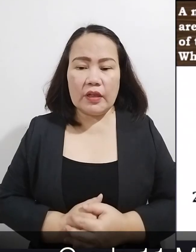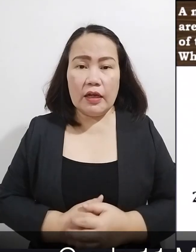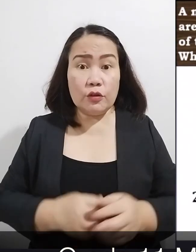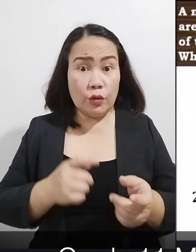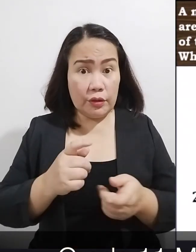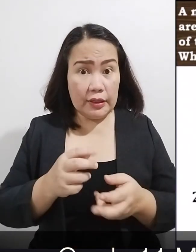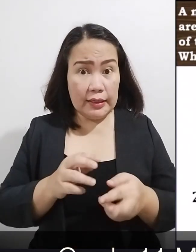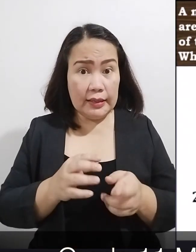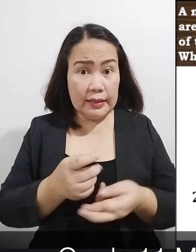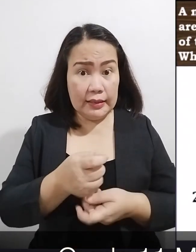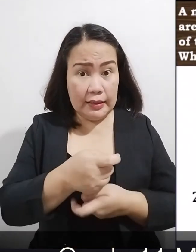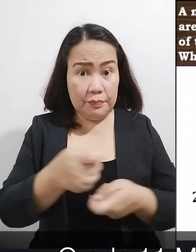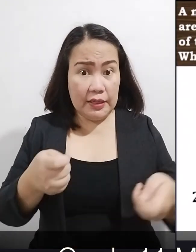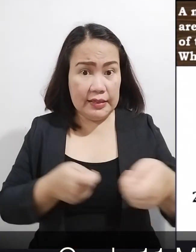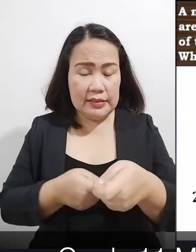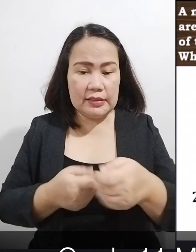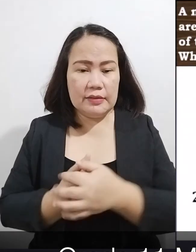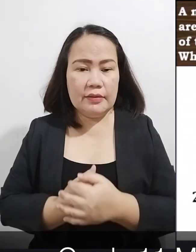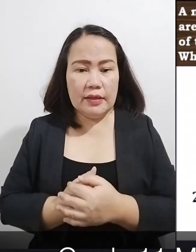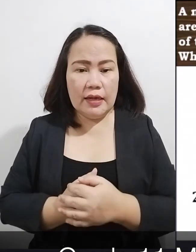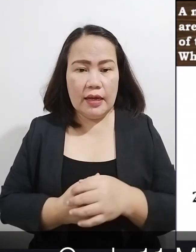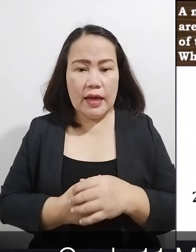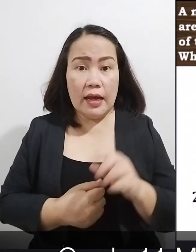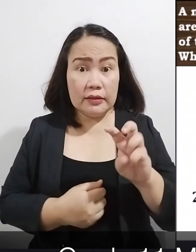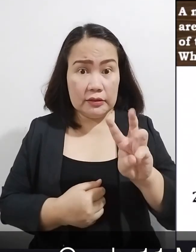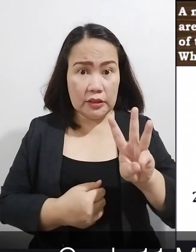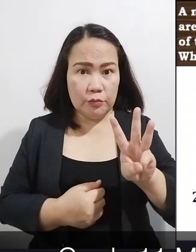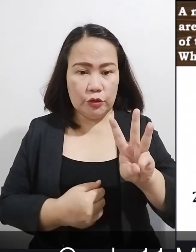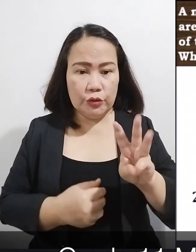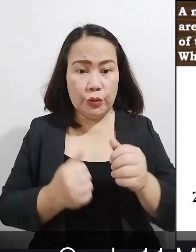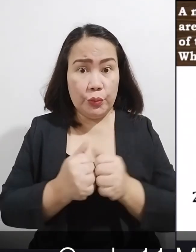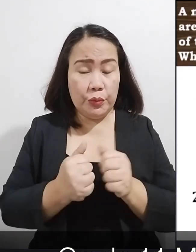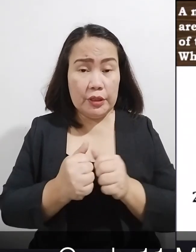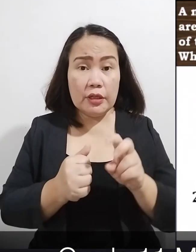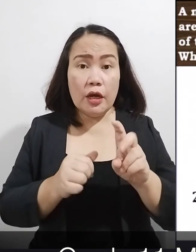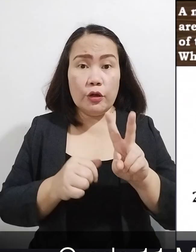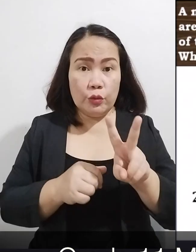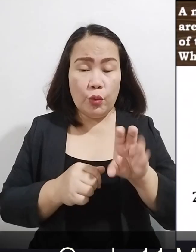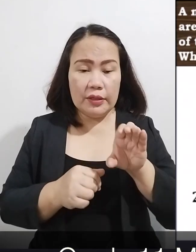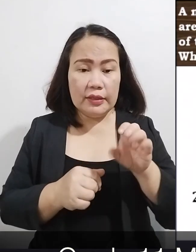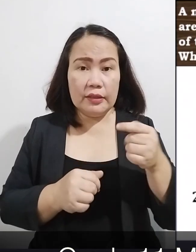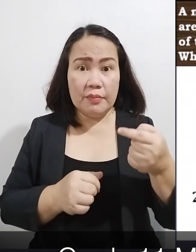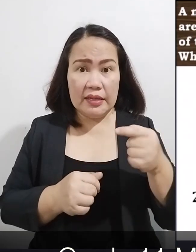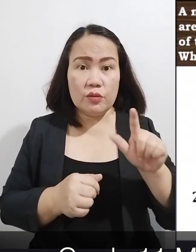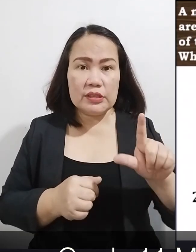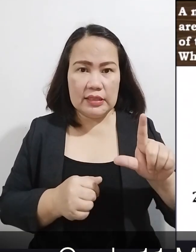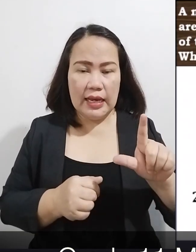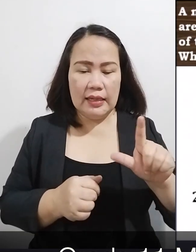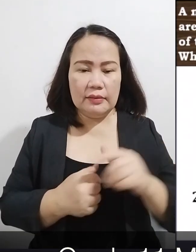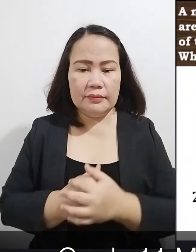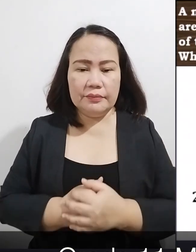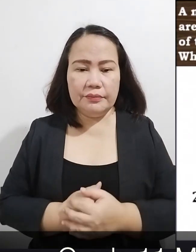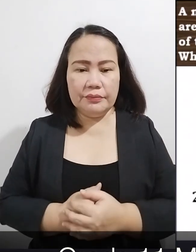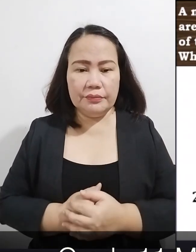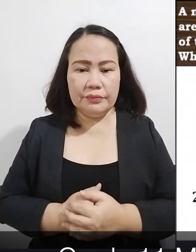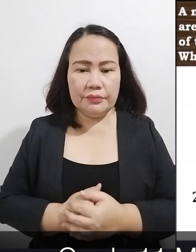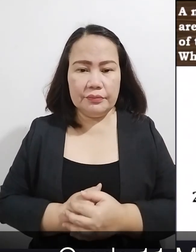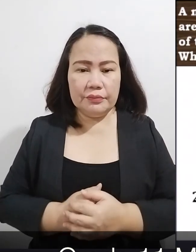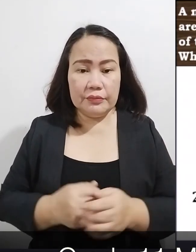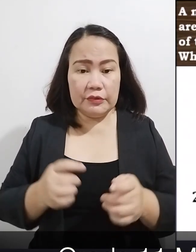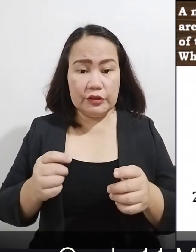of L. Next, distribute natin yung L. So that is L times 200 minus